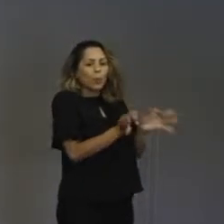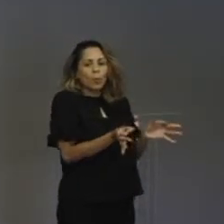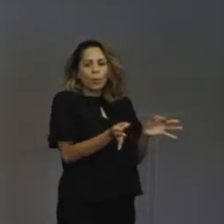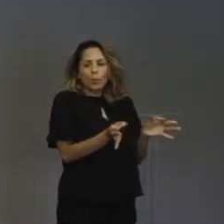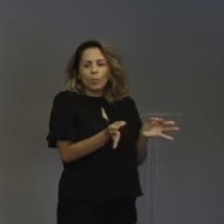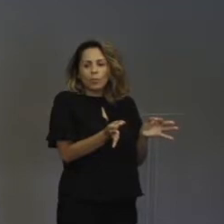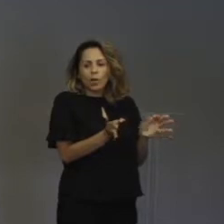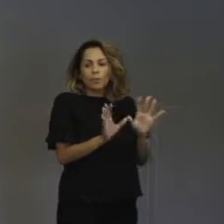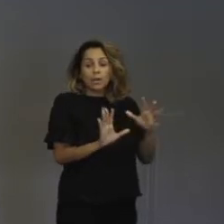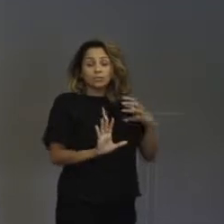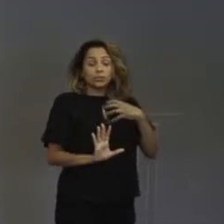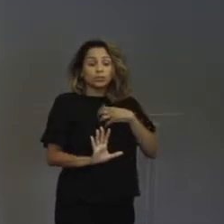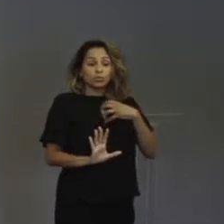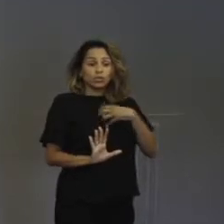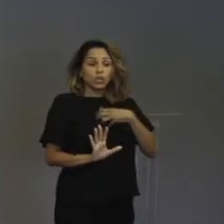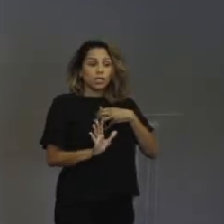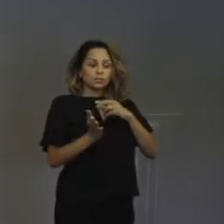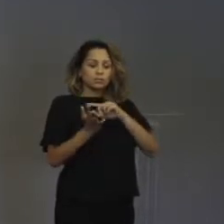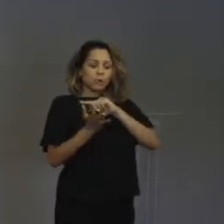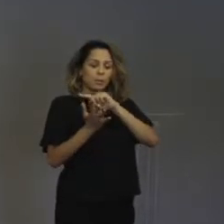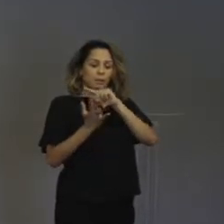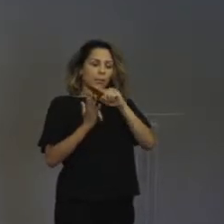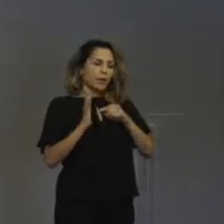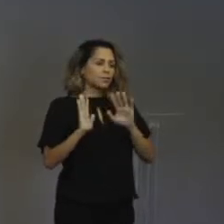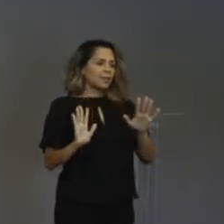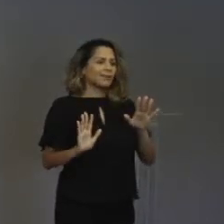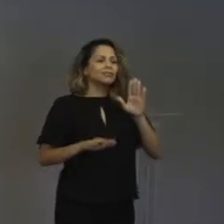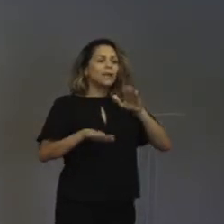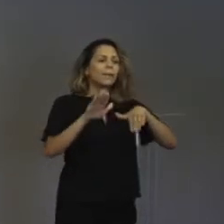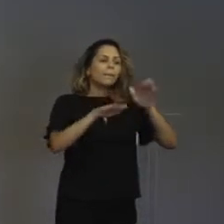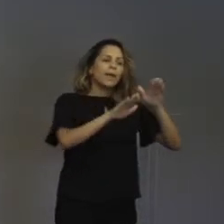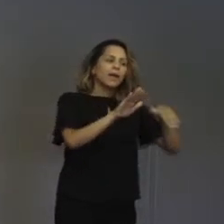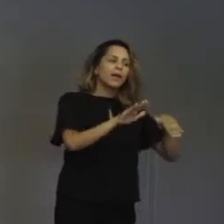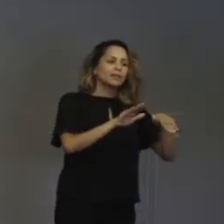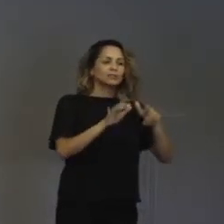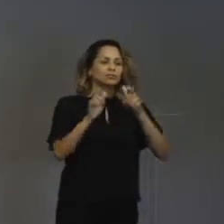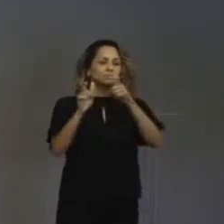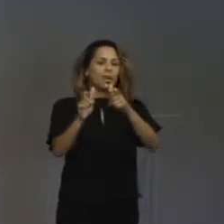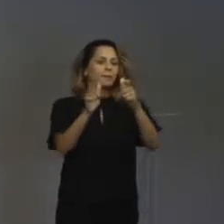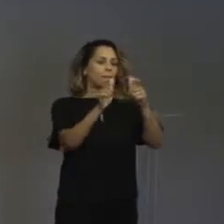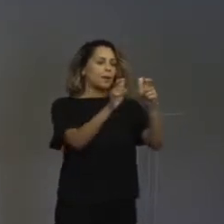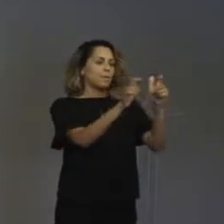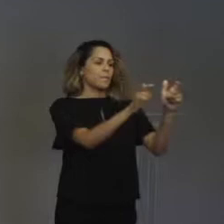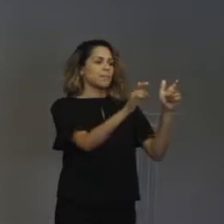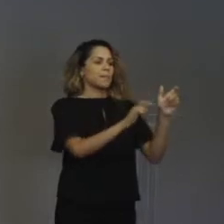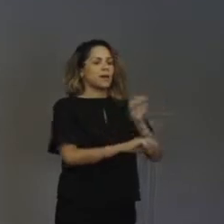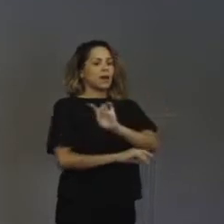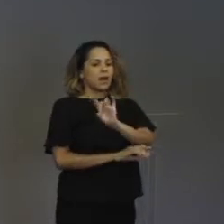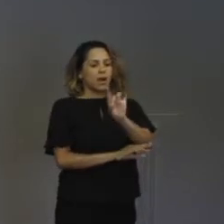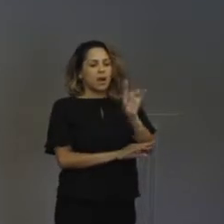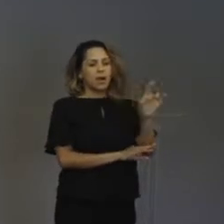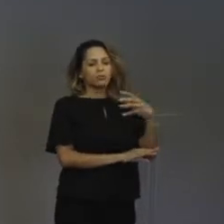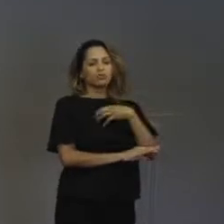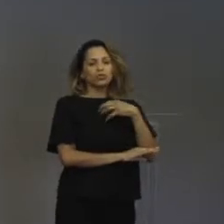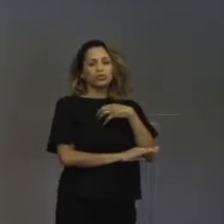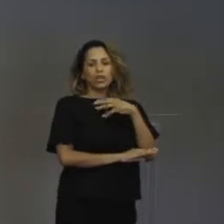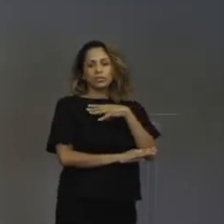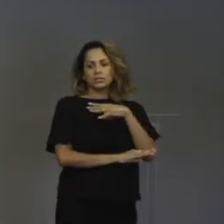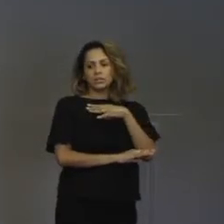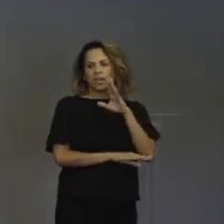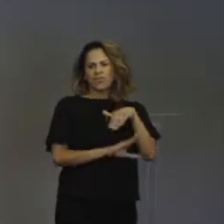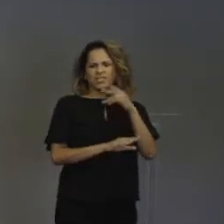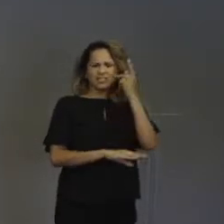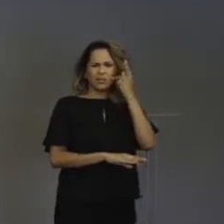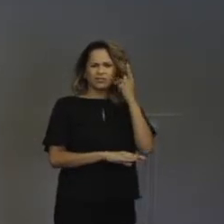intermodalidade, mas não copiar os tipos, porque isso vai depender muito do nosso local, né? A nossa topografia da cidade. São Paulo tem uns lugares